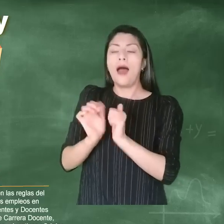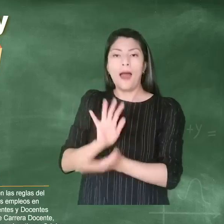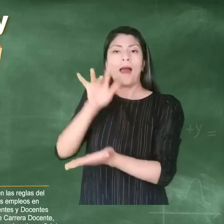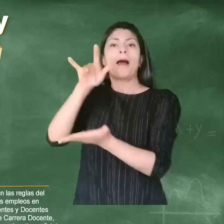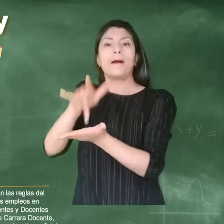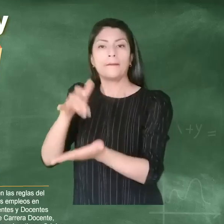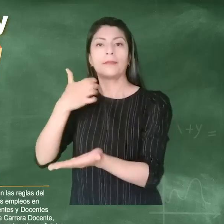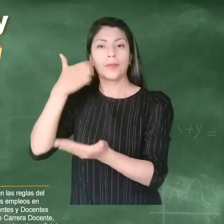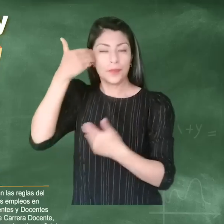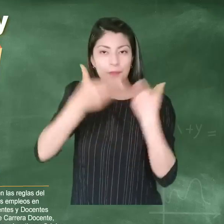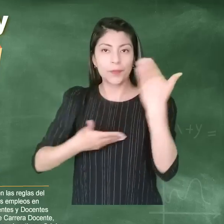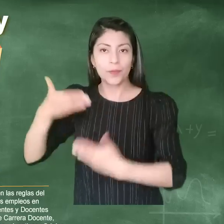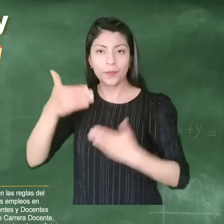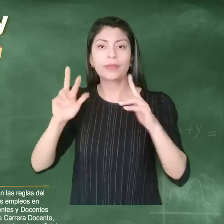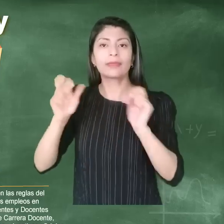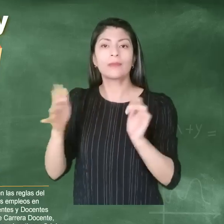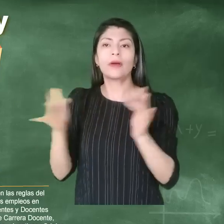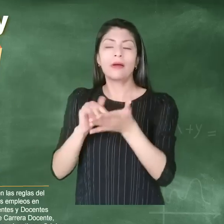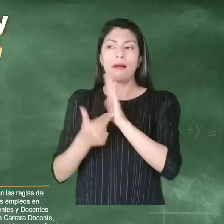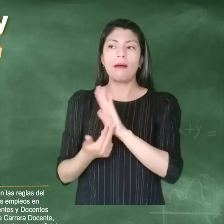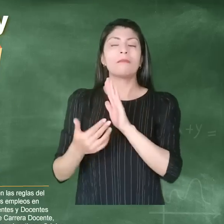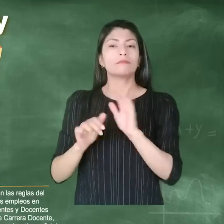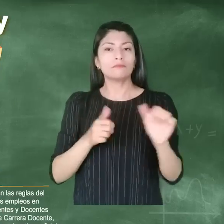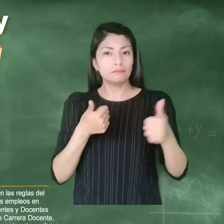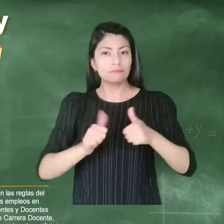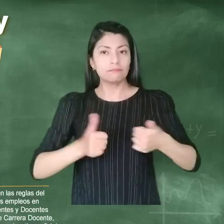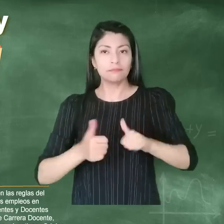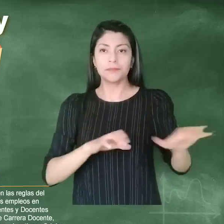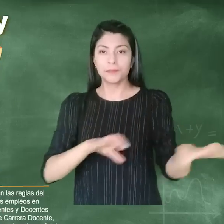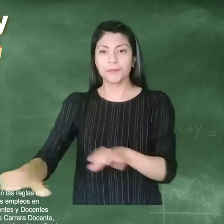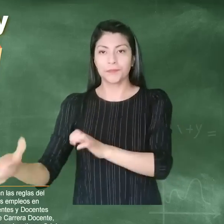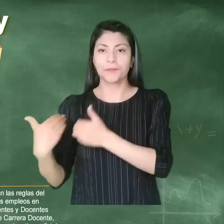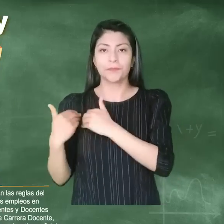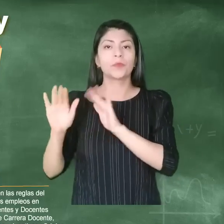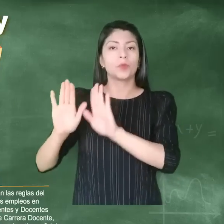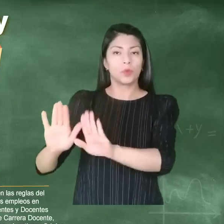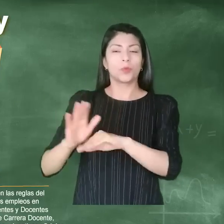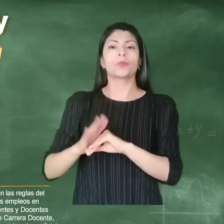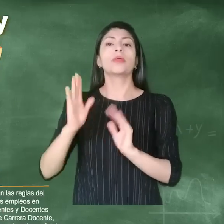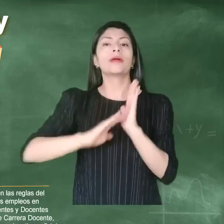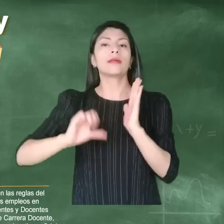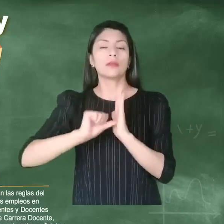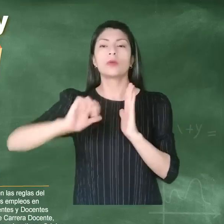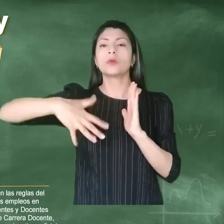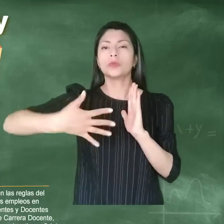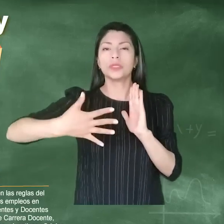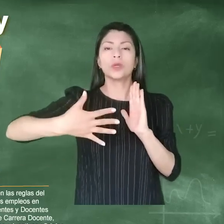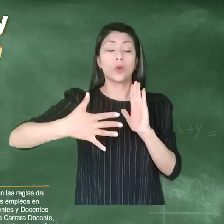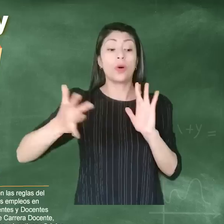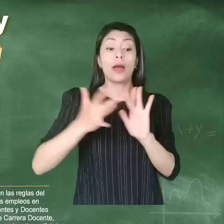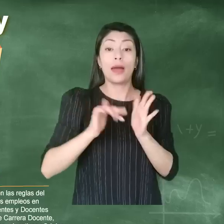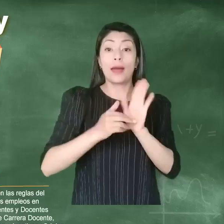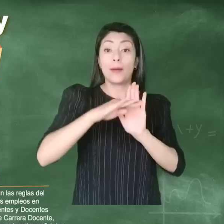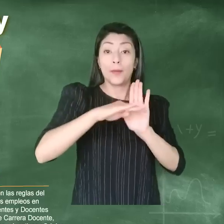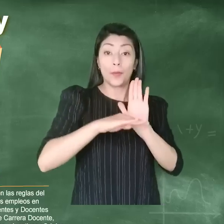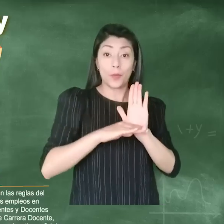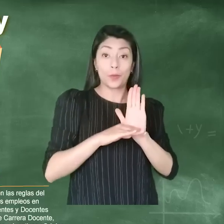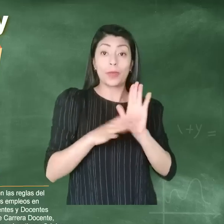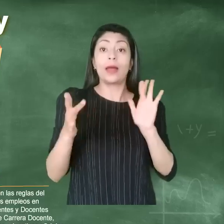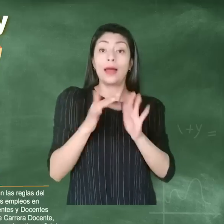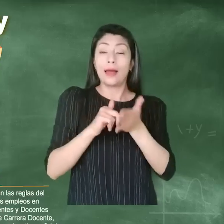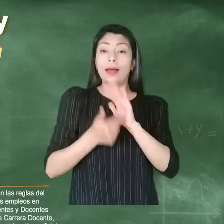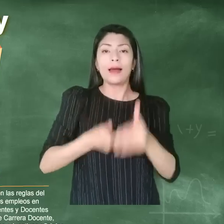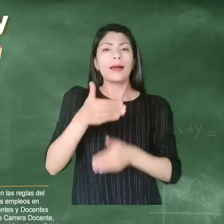las reglas establecidas en la normativa vigente sobre la materia. Artículo 5. Normas que rigen